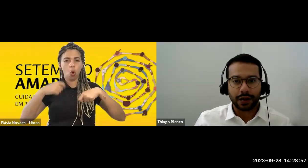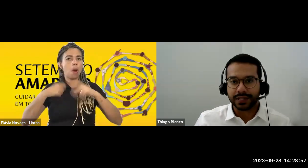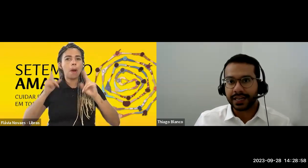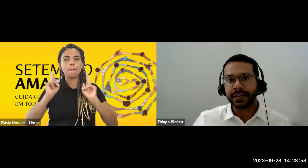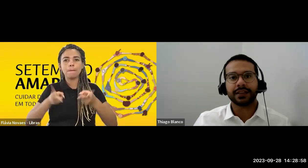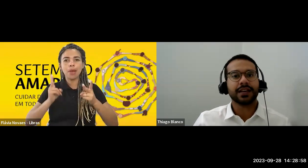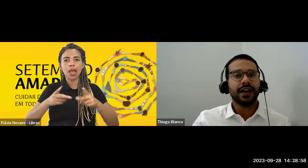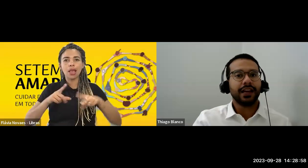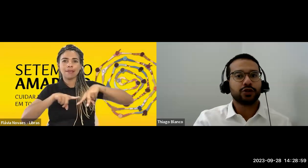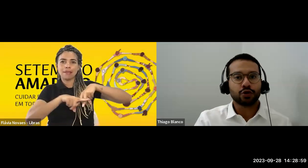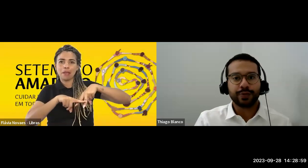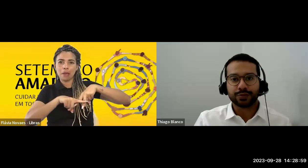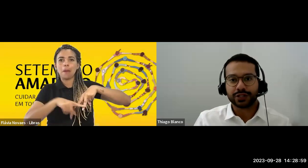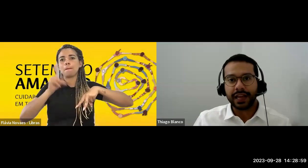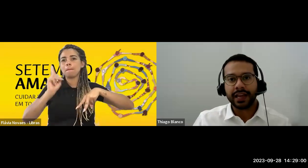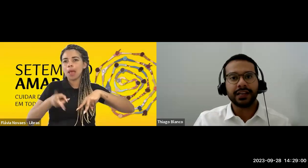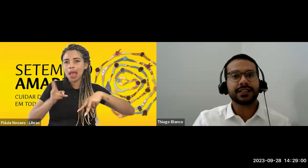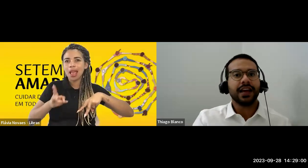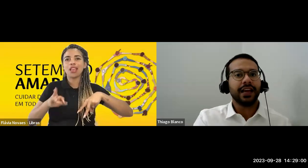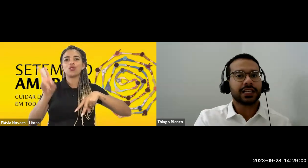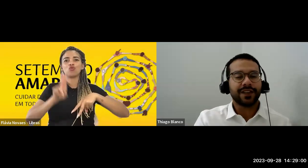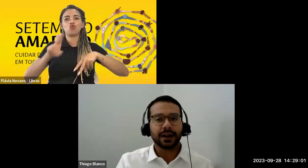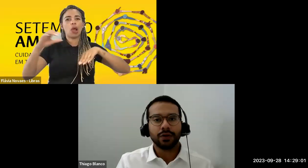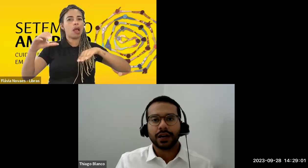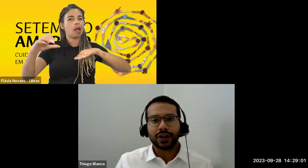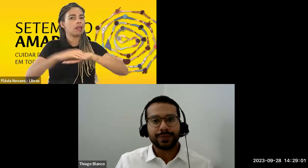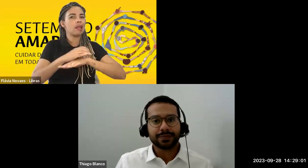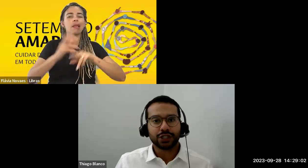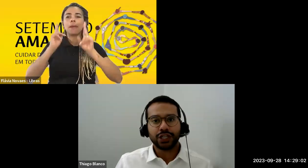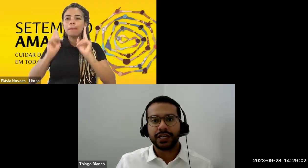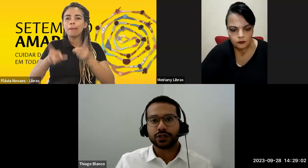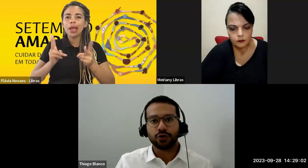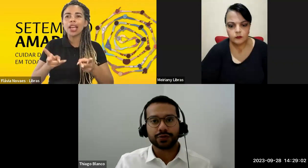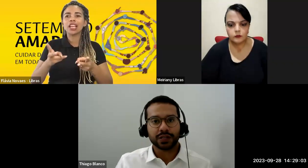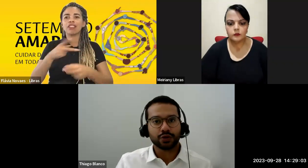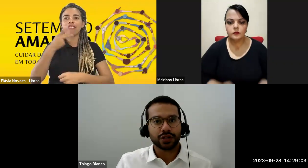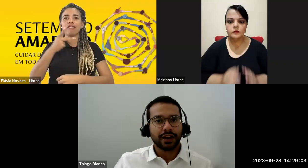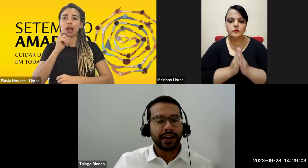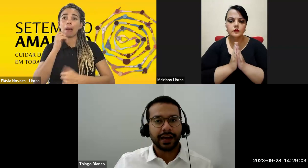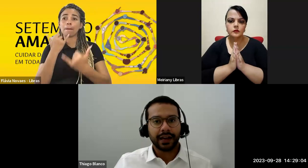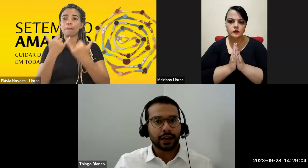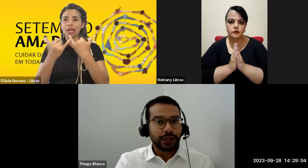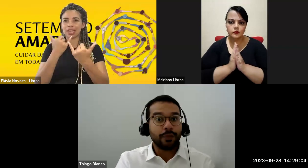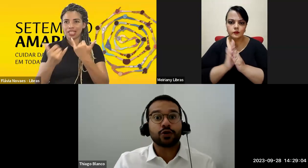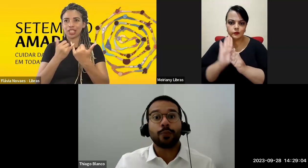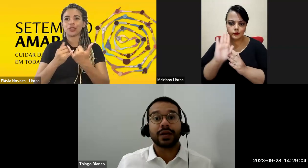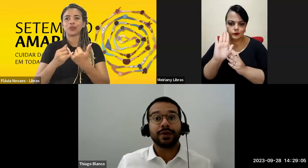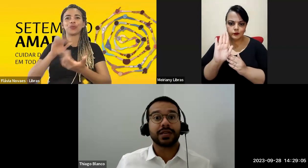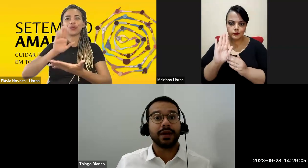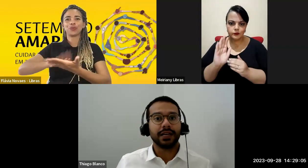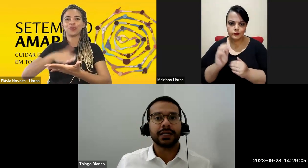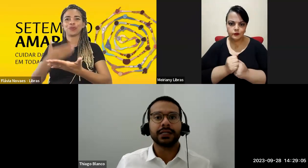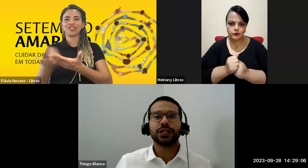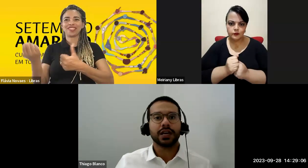mesmas camisetas, eles usam os mesmos tênis, eles falam com as mesmas gírias, com os mesmos, têm o mesmo